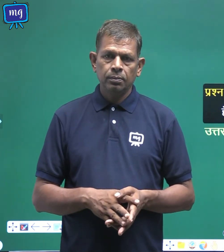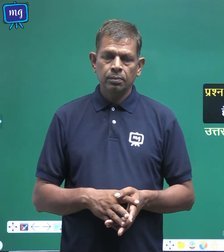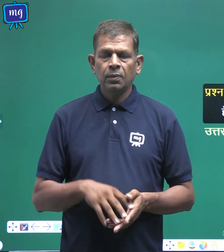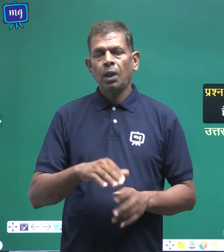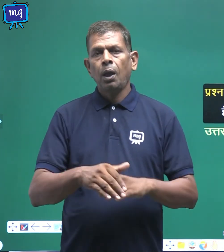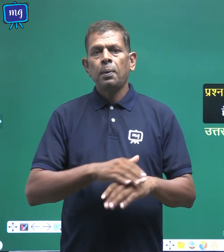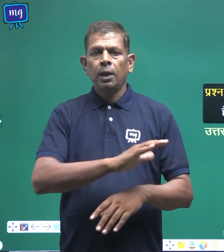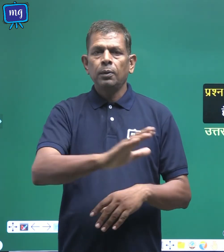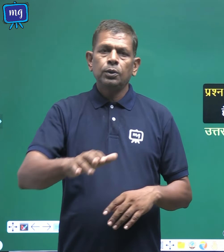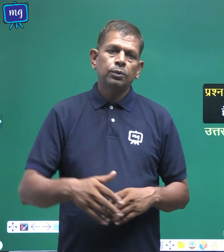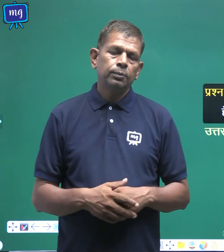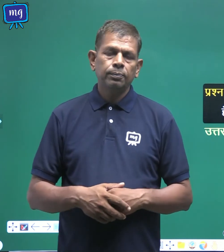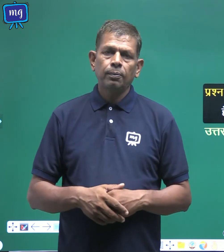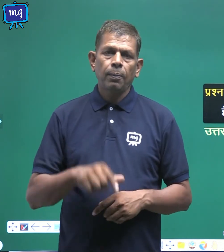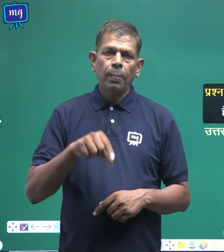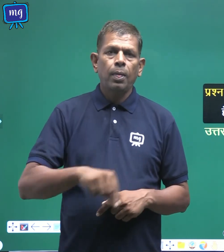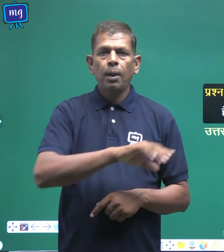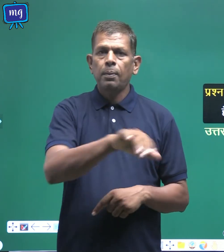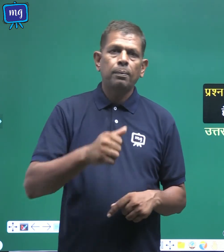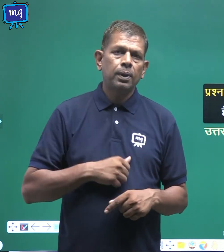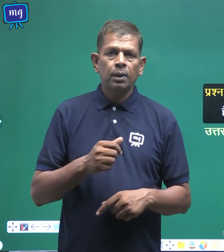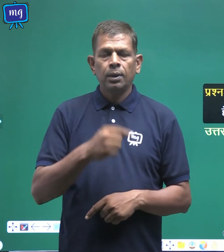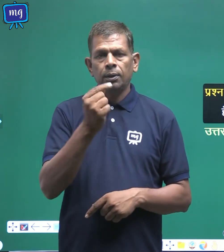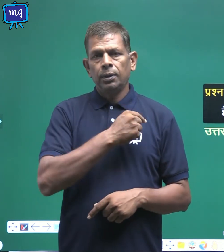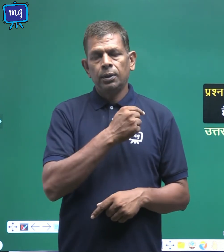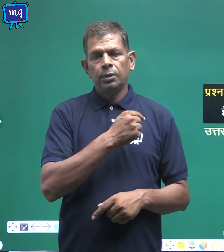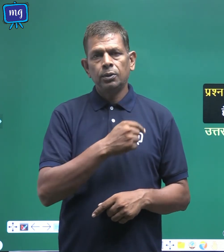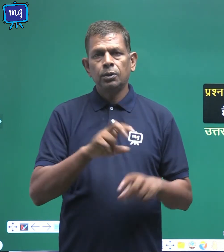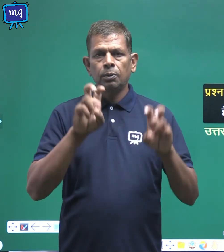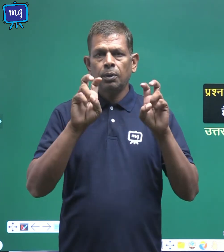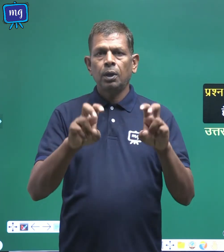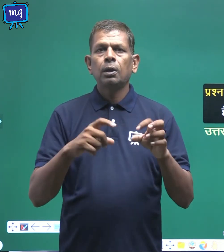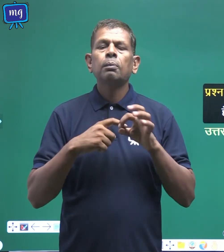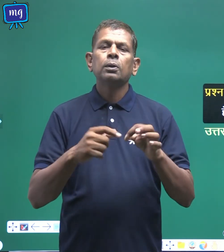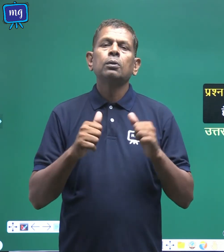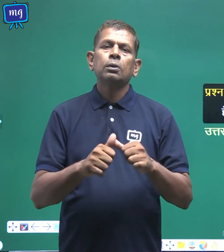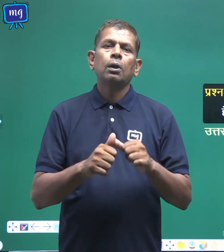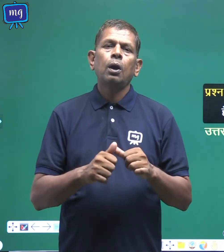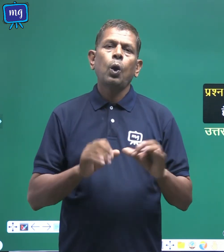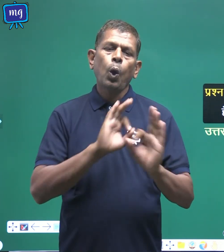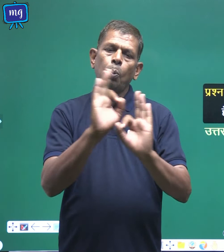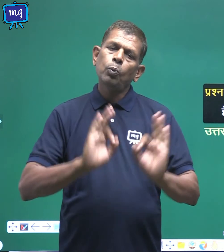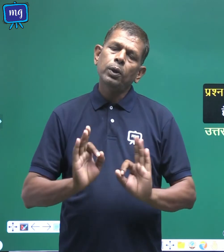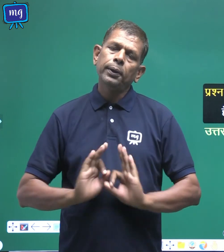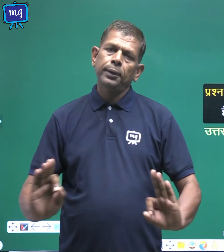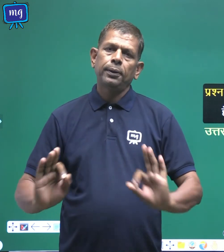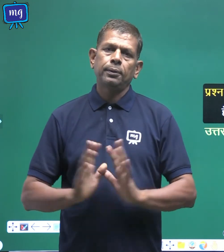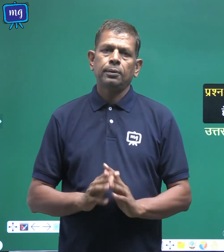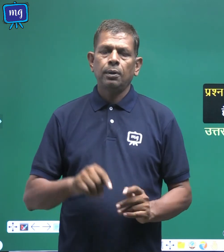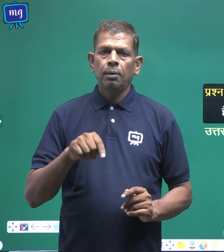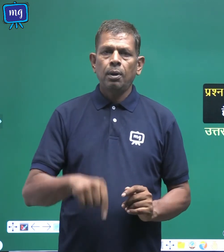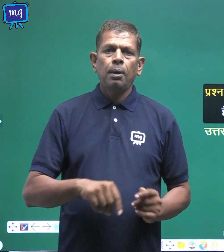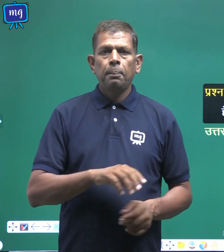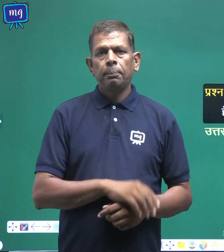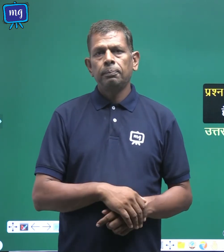तो प्यारे बच्चों, अब हमने इस पाठ के प्रश्न उत्तर पूरे कर लिए हैं। अब